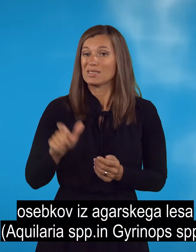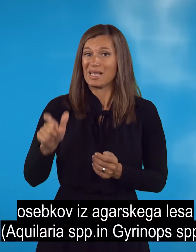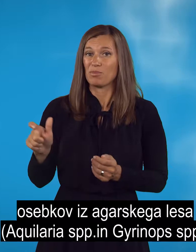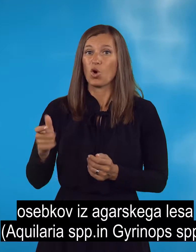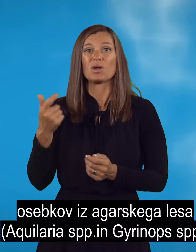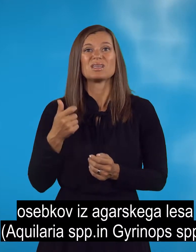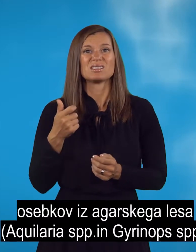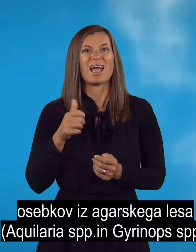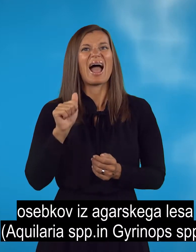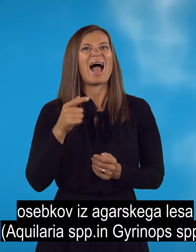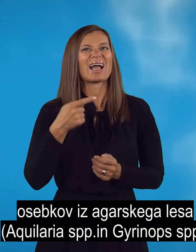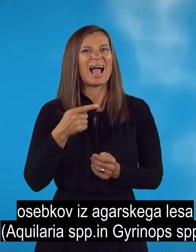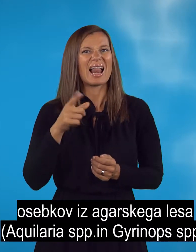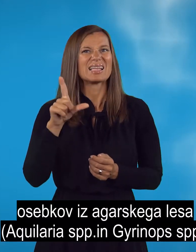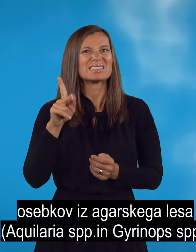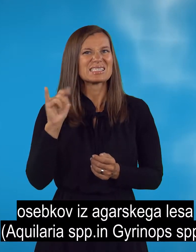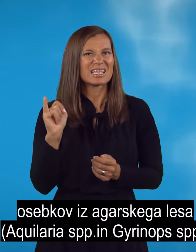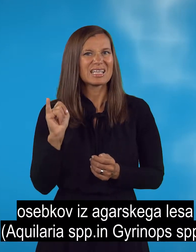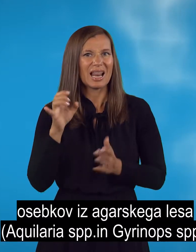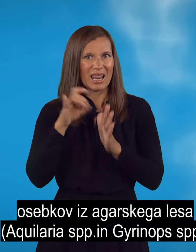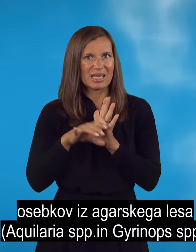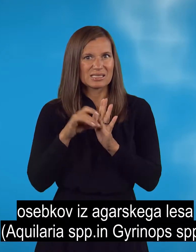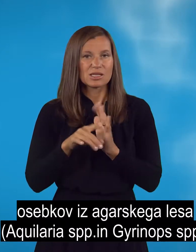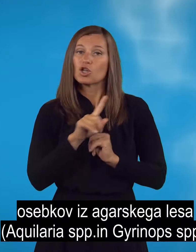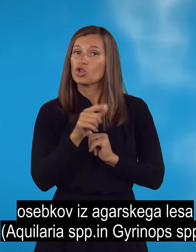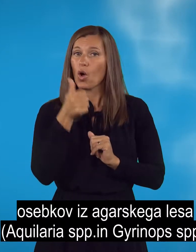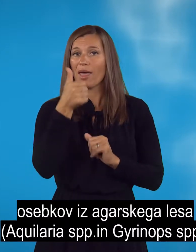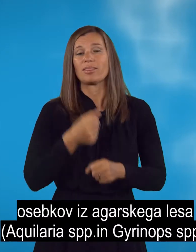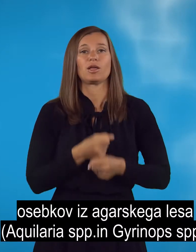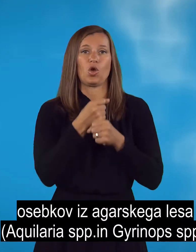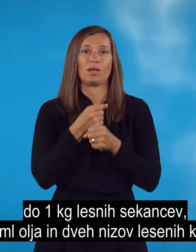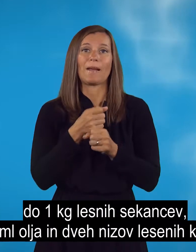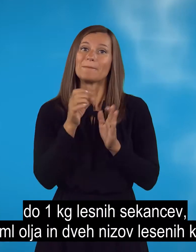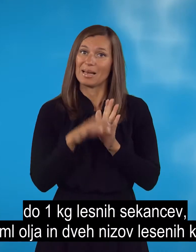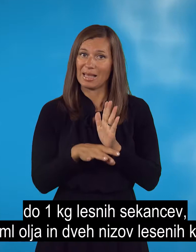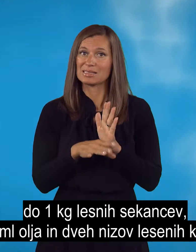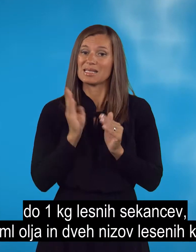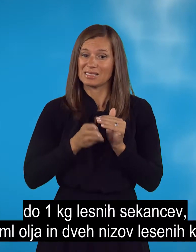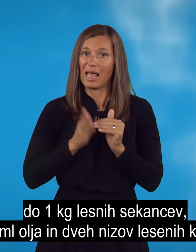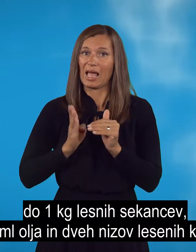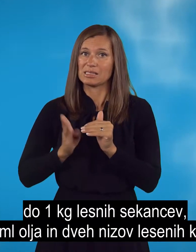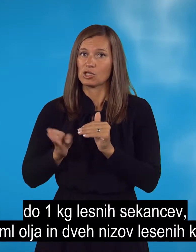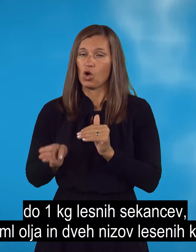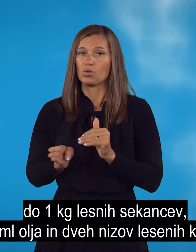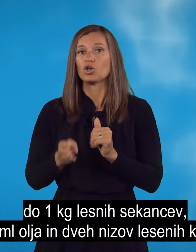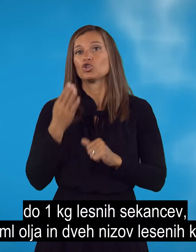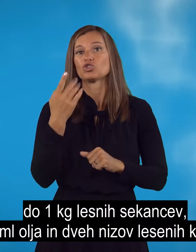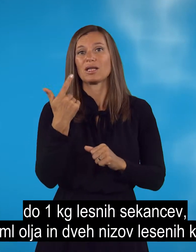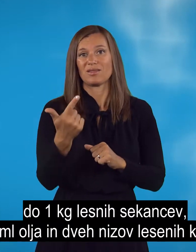Osebkov iz agarskega lesa, do 1 kilograma lesnih sekancev,